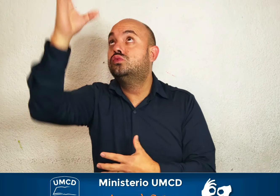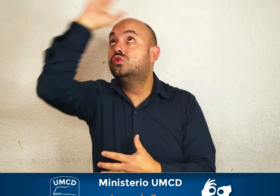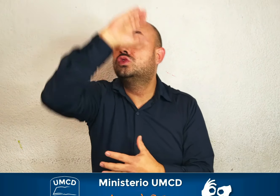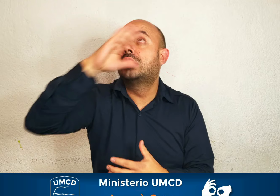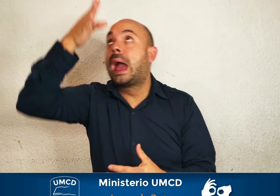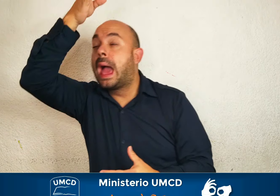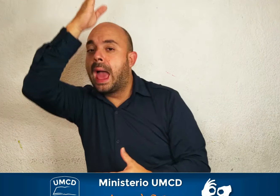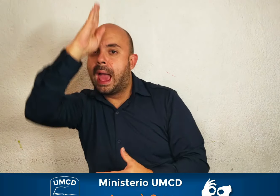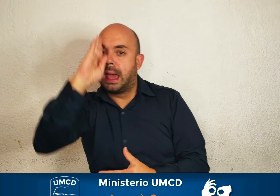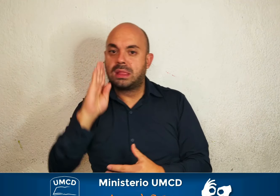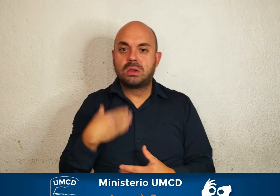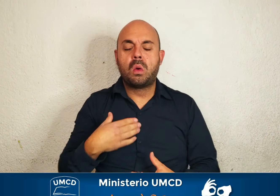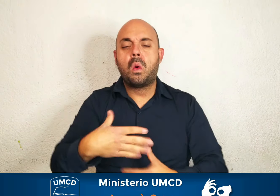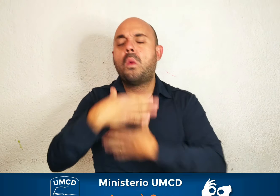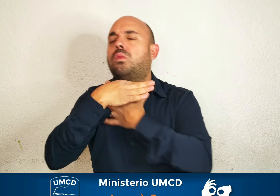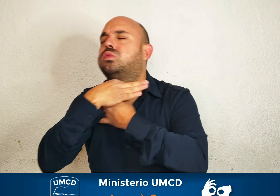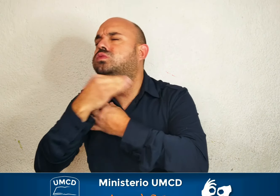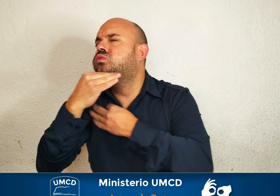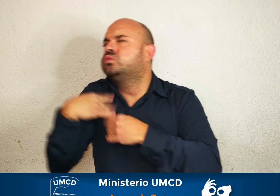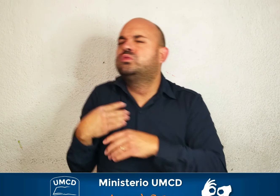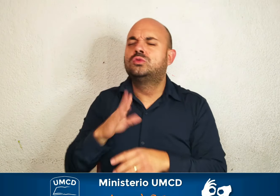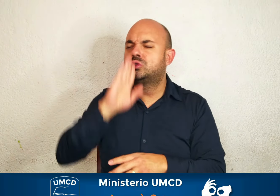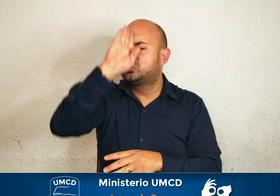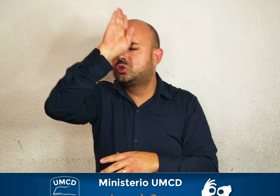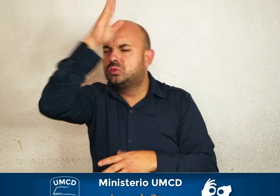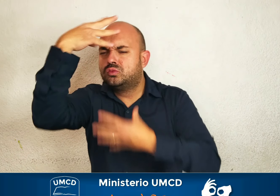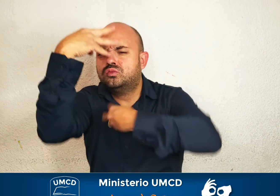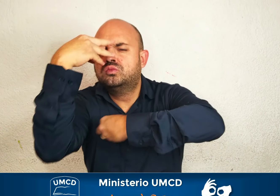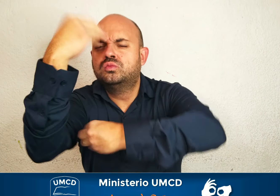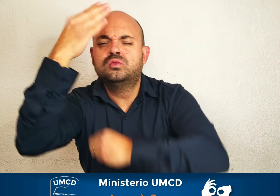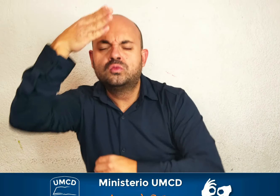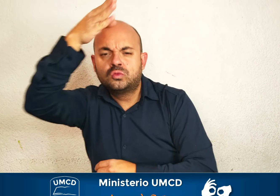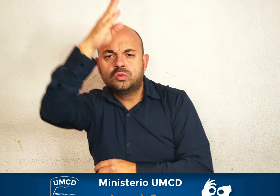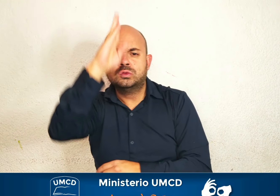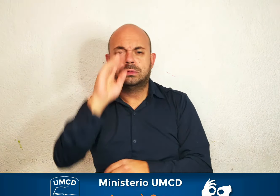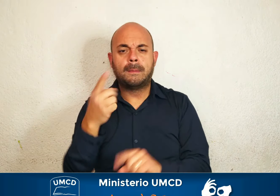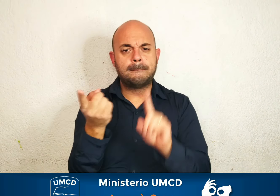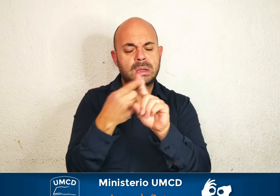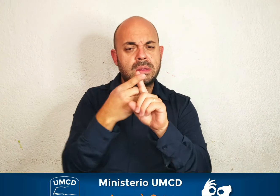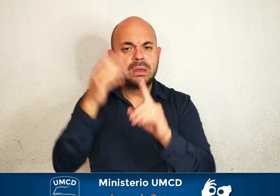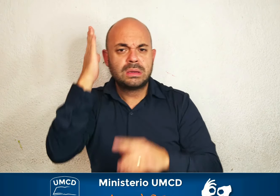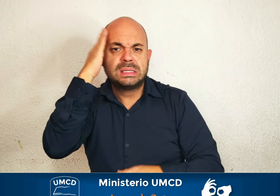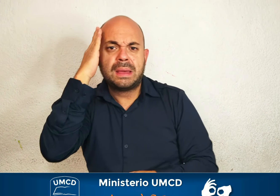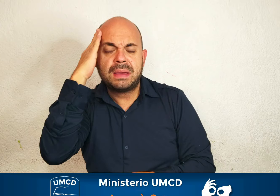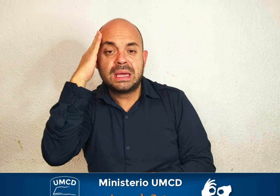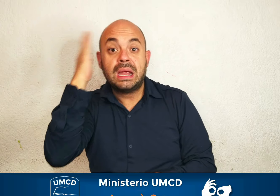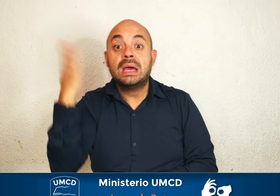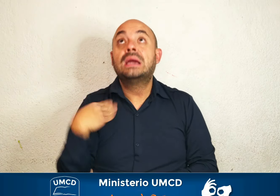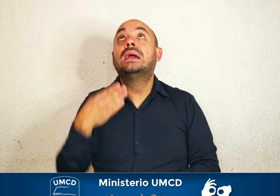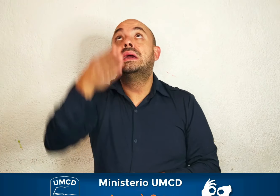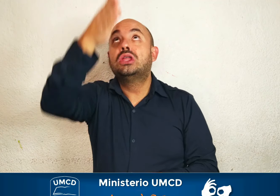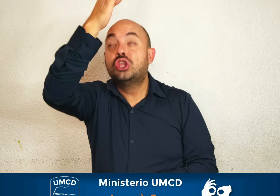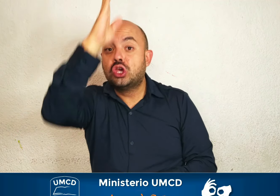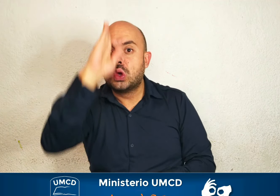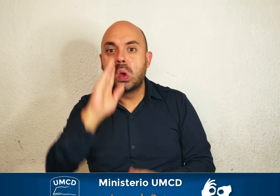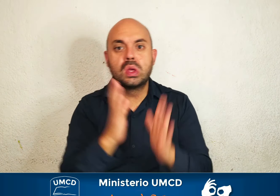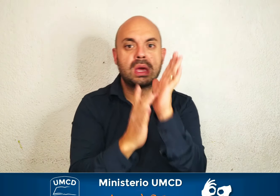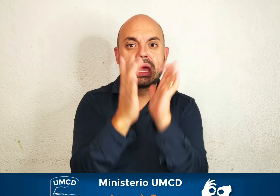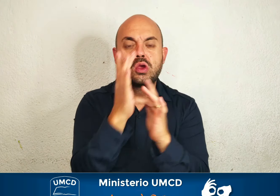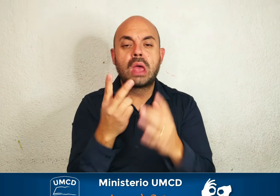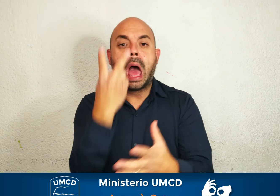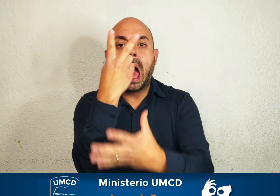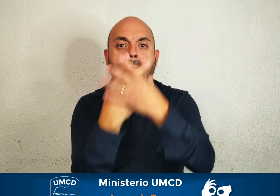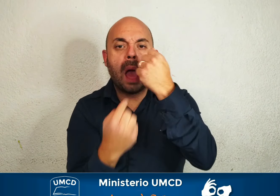es. En otras palabras, le estaba diciendo, tienes que reconocer que solamente hay un Dios. En la vida de algunos de nosotros